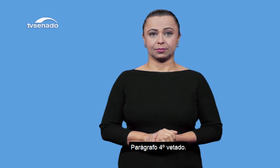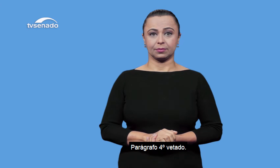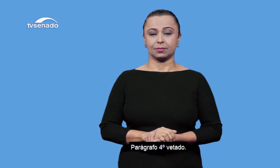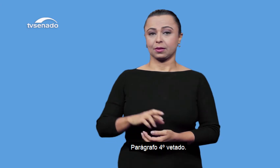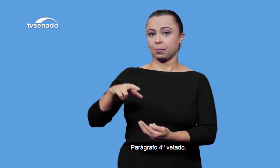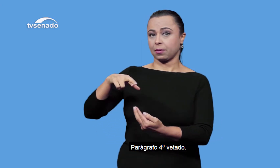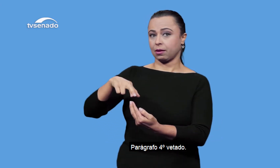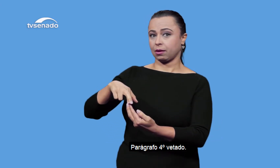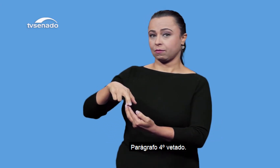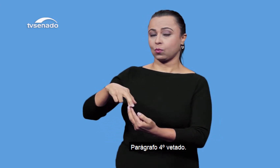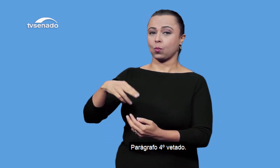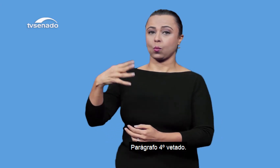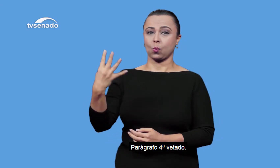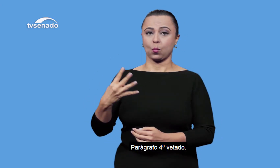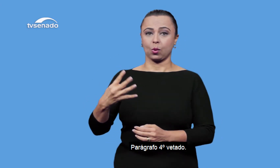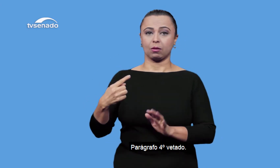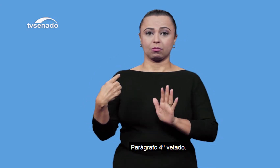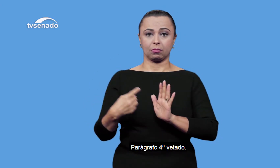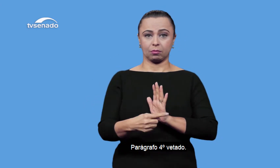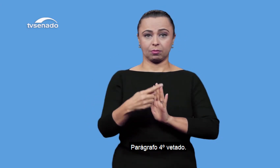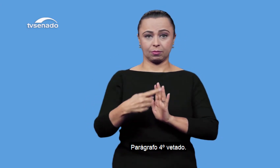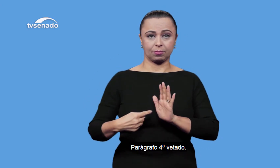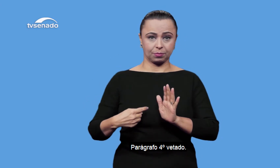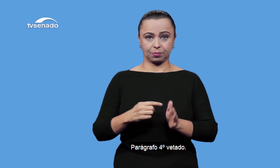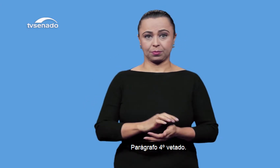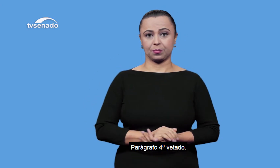parágrafo 4º vetado